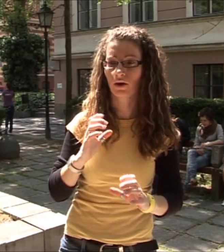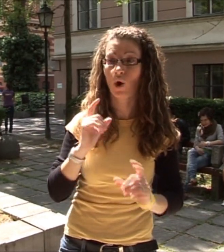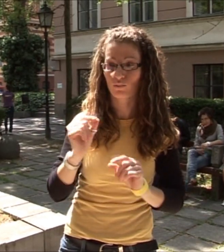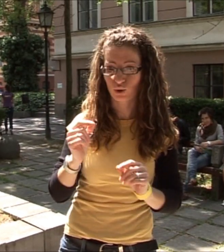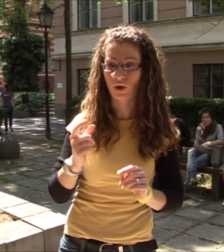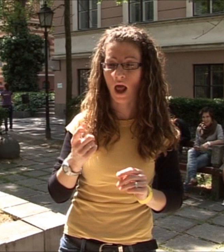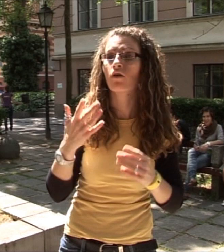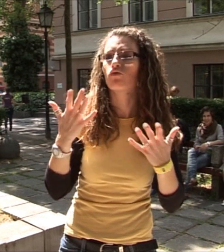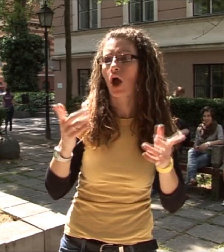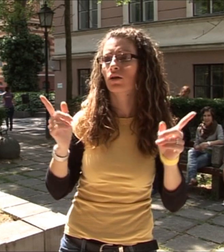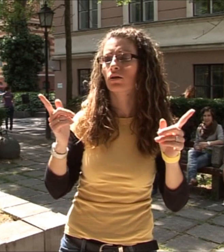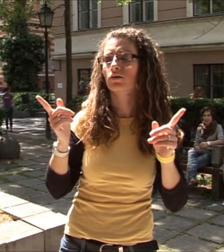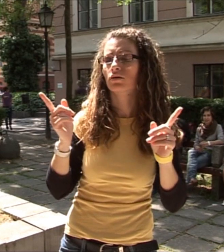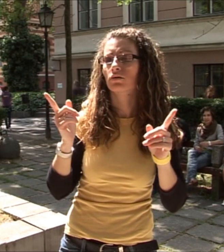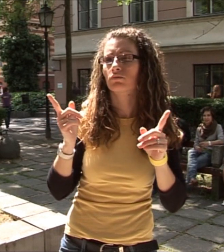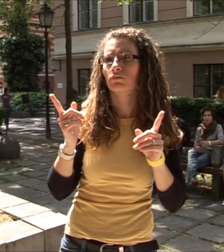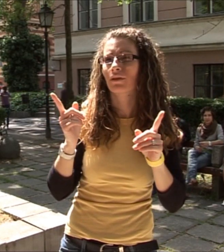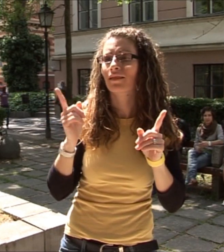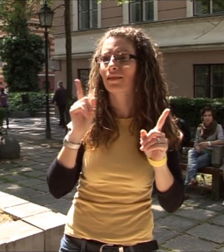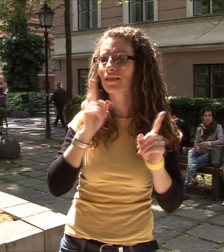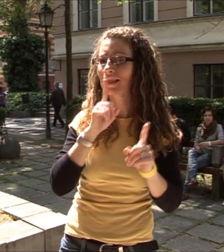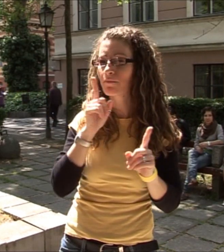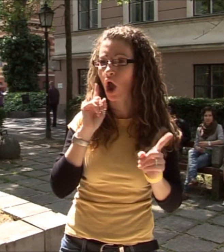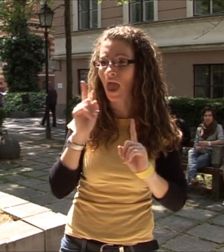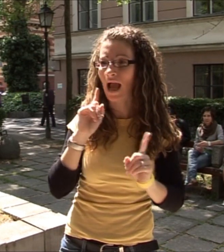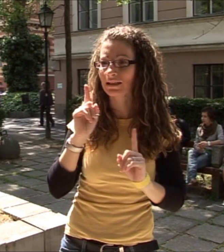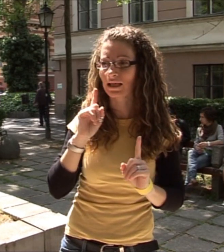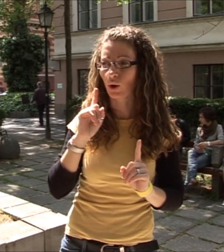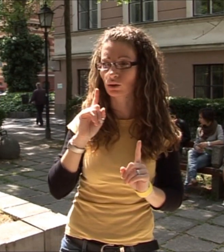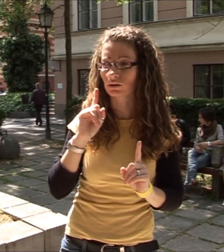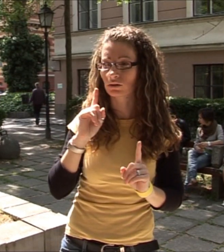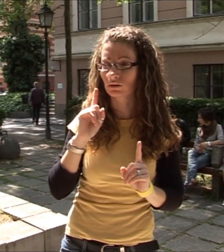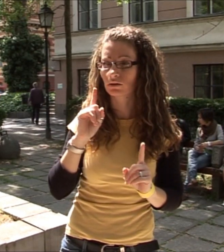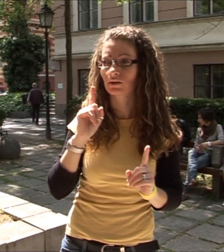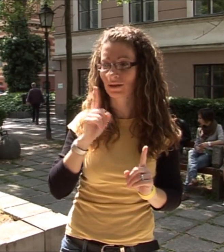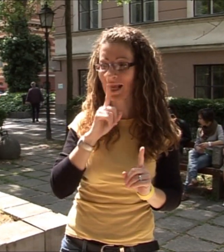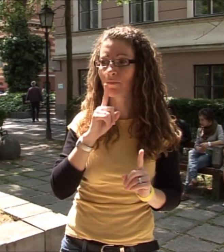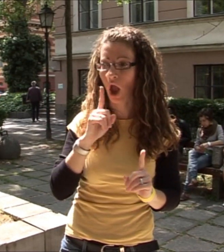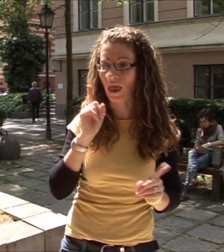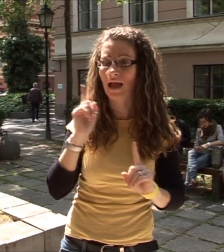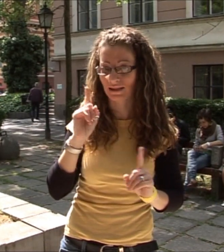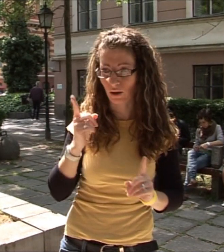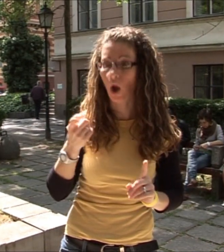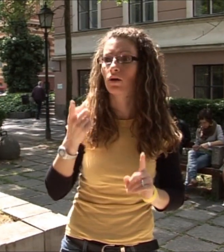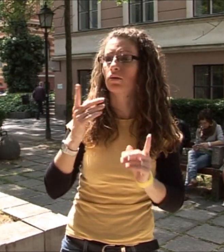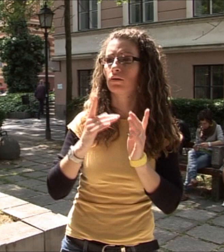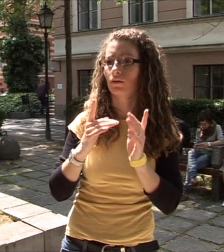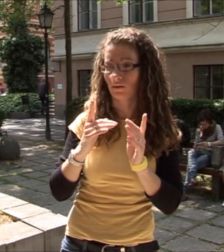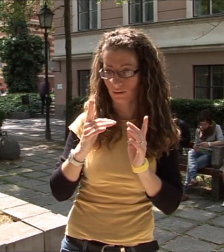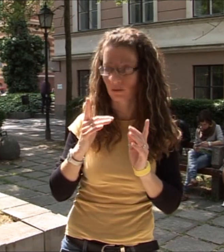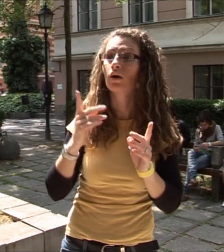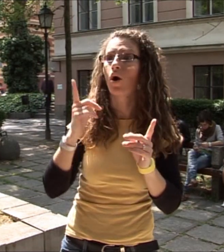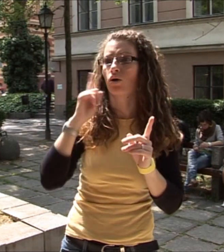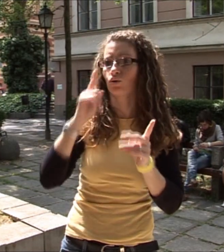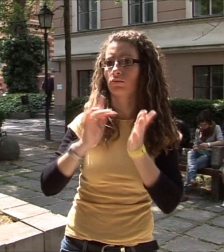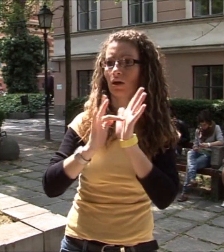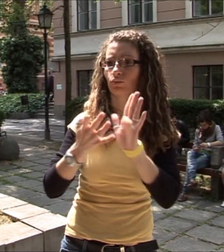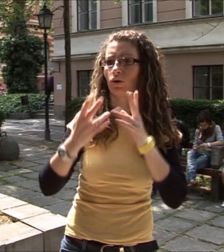együtt is tudunk kommunikálni vagy néma játékot vagy néma játékot tudunk